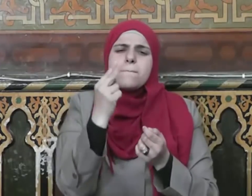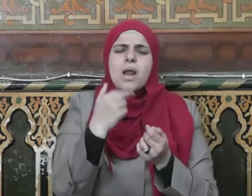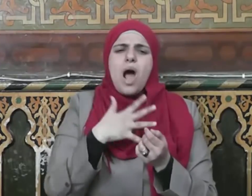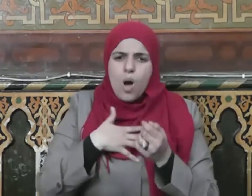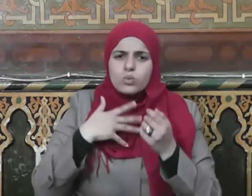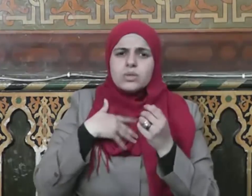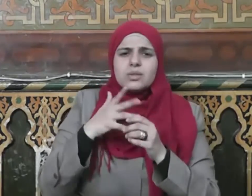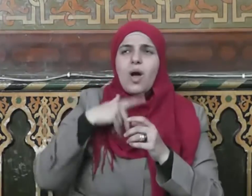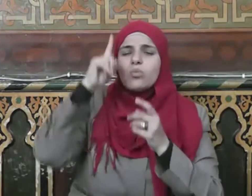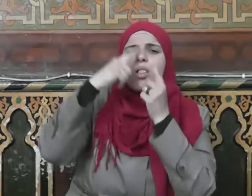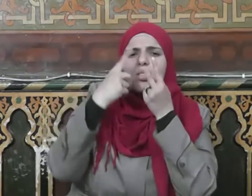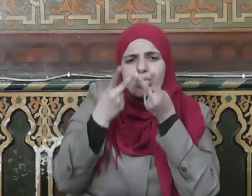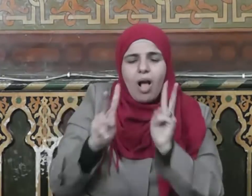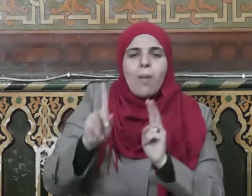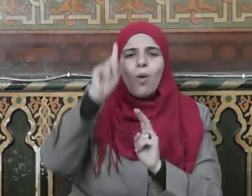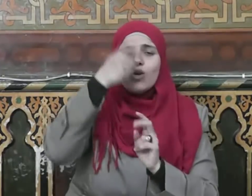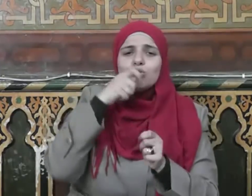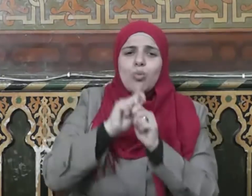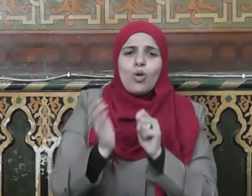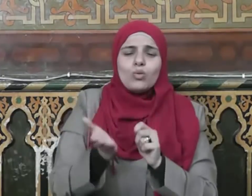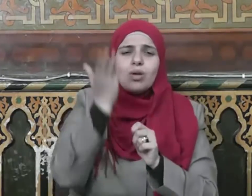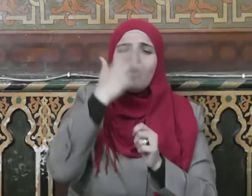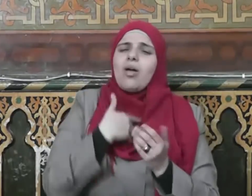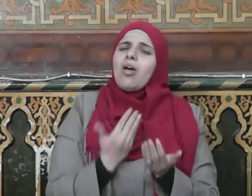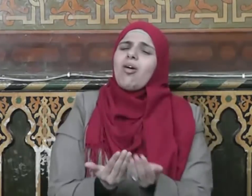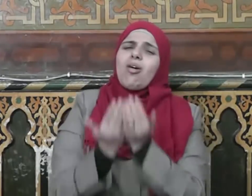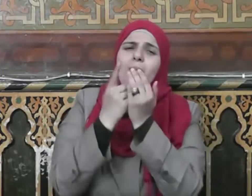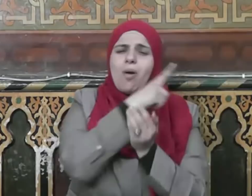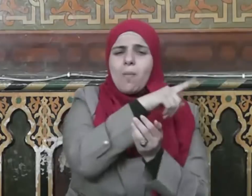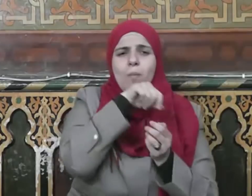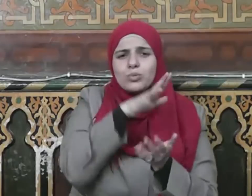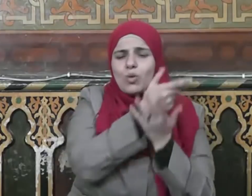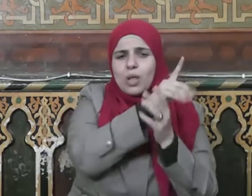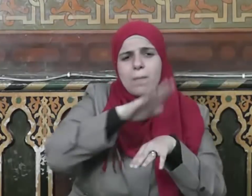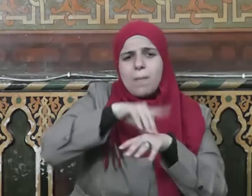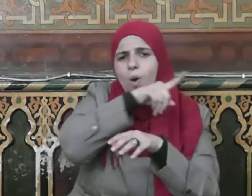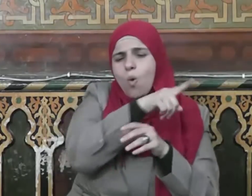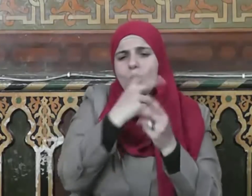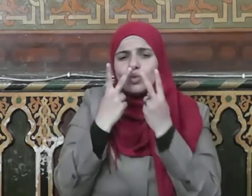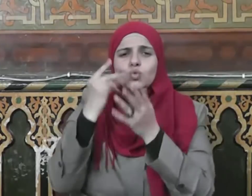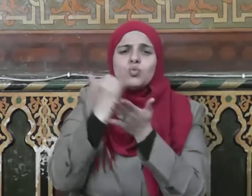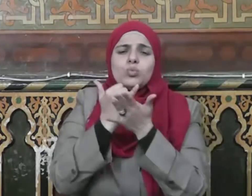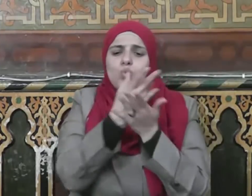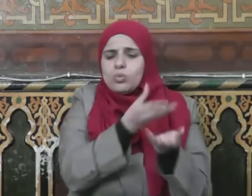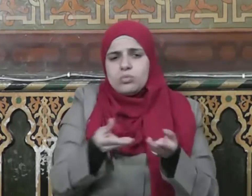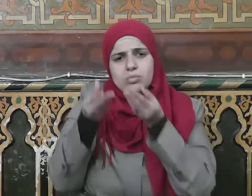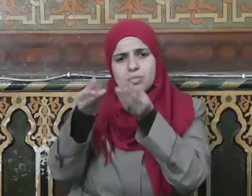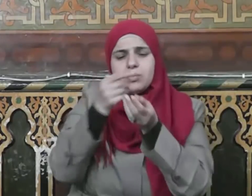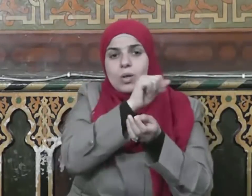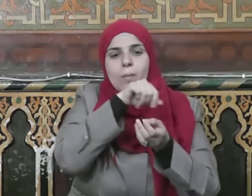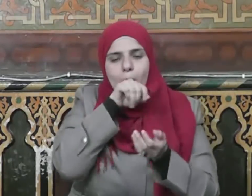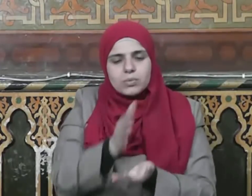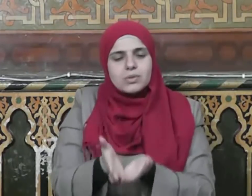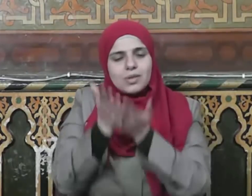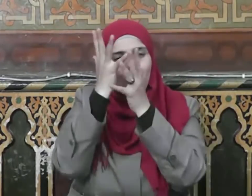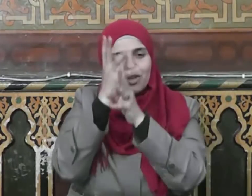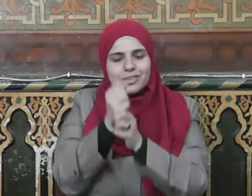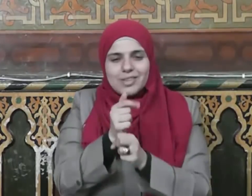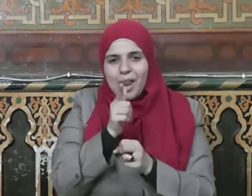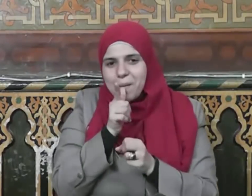عند الله تعالى، فضعها يا رسول الله حيث أراك الله. فقال رسول الله صلى الله عليه